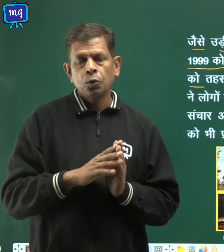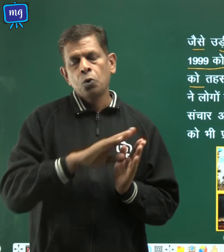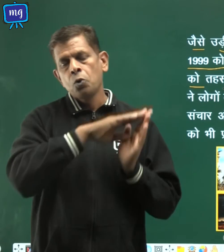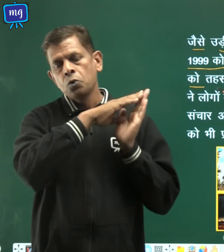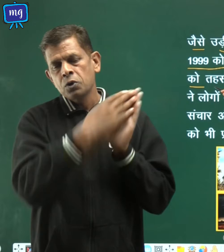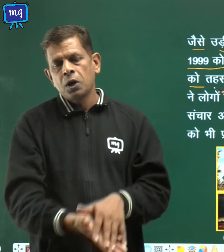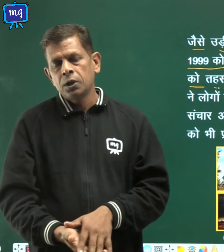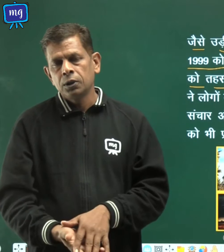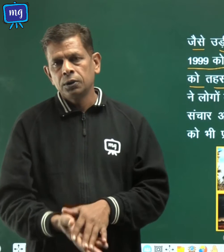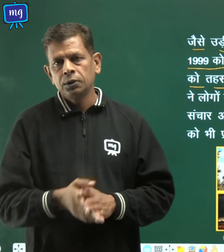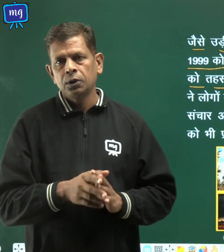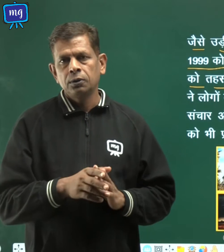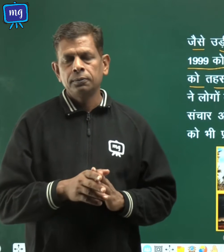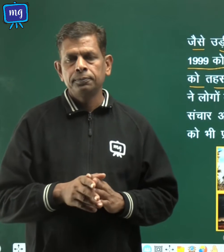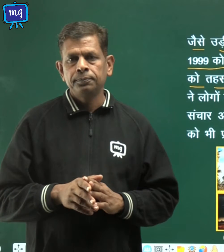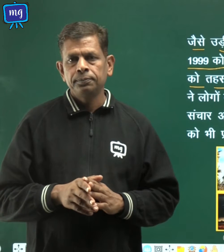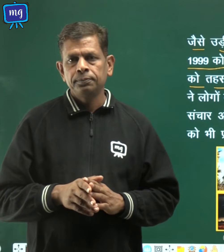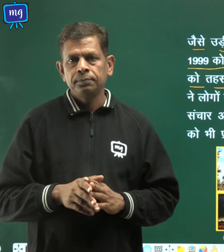तहस नहस कर दिया था।